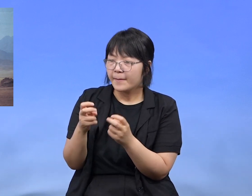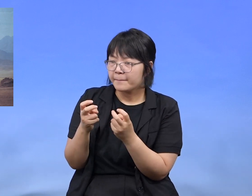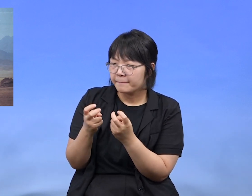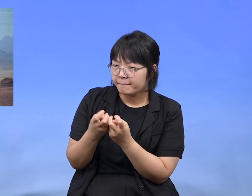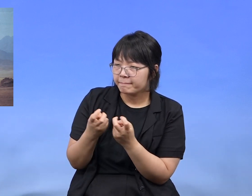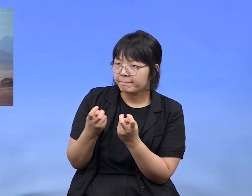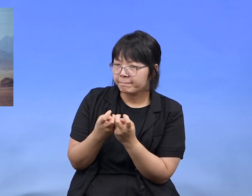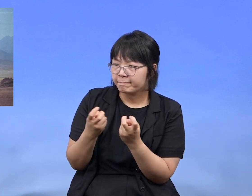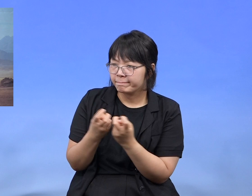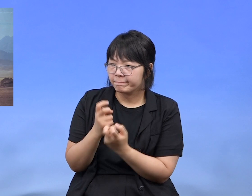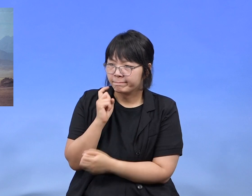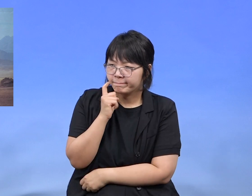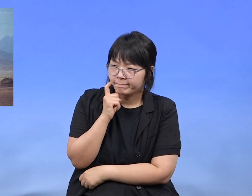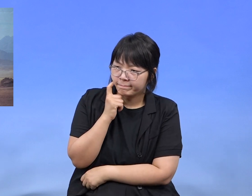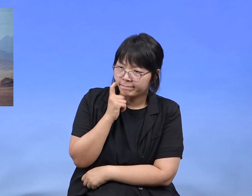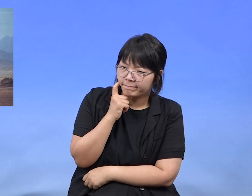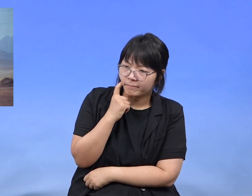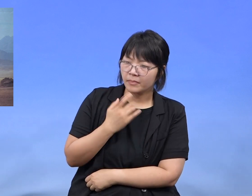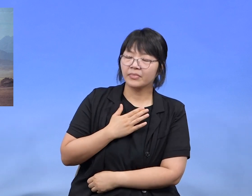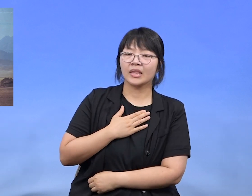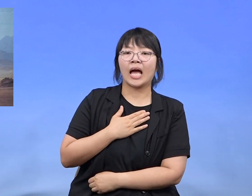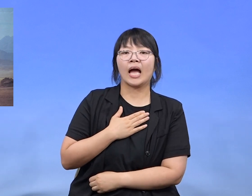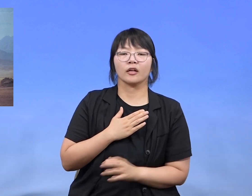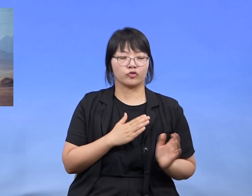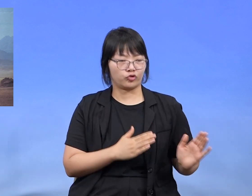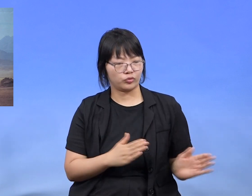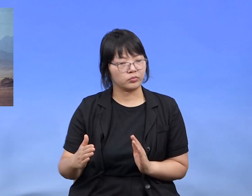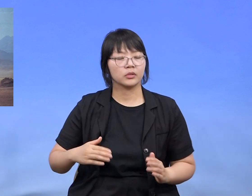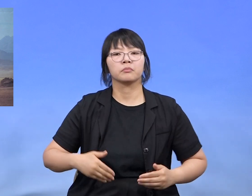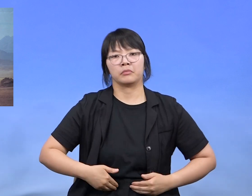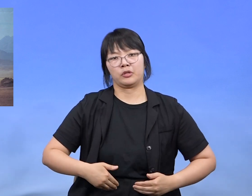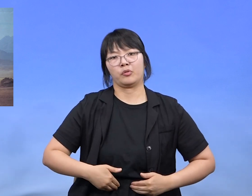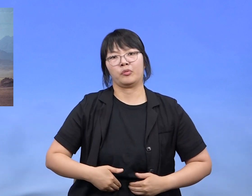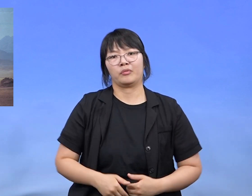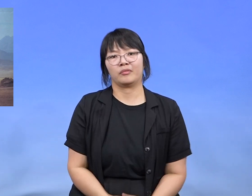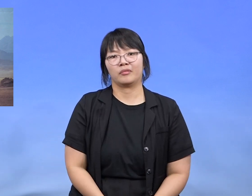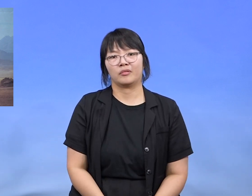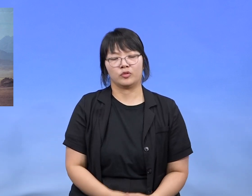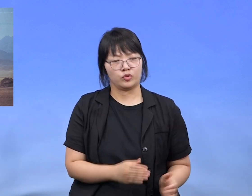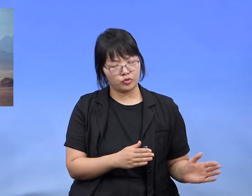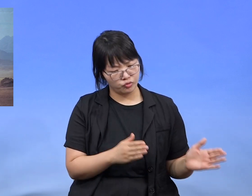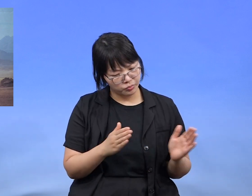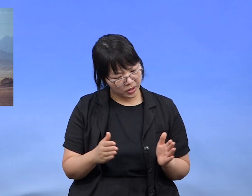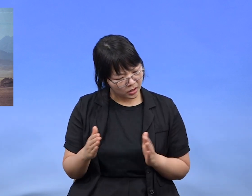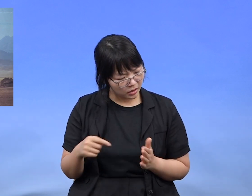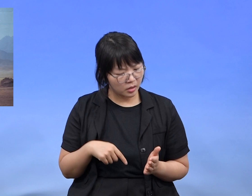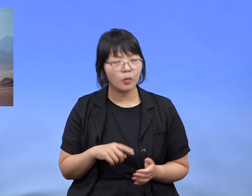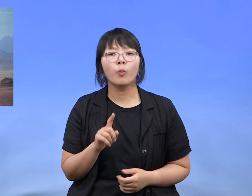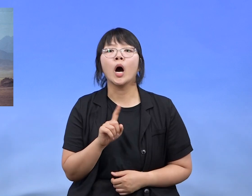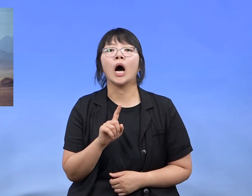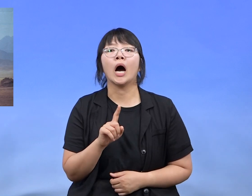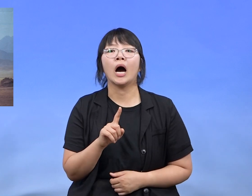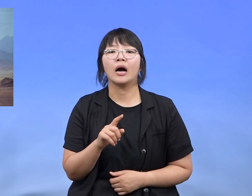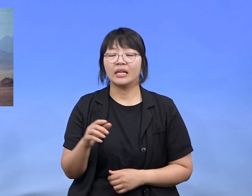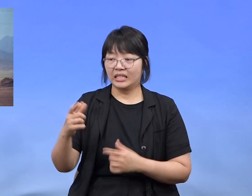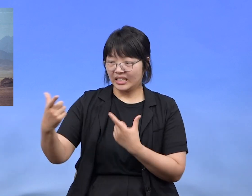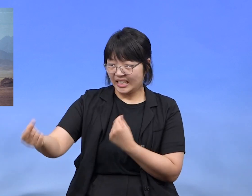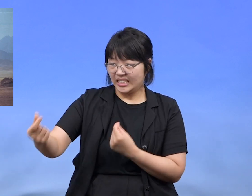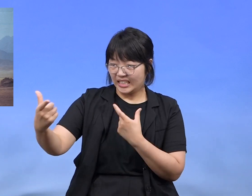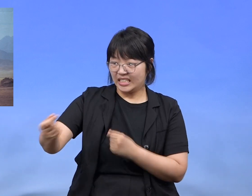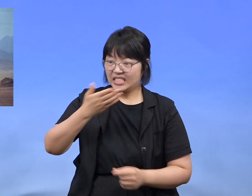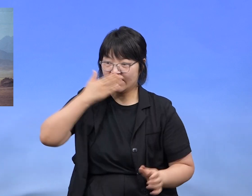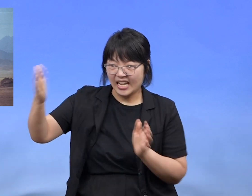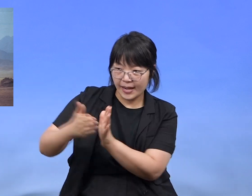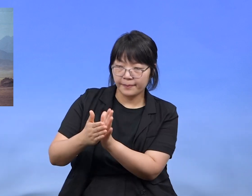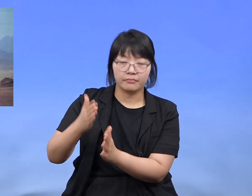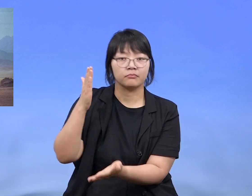될 수 있도록 우리 자신을 준비하는 것이 필요한 것입니다. 어떻게 준비하는가? 다르게 살아야 돼요. 세상